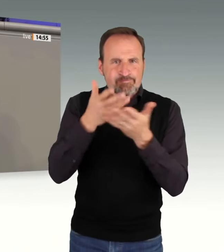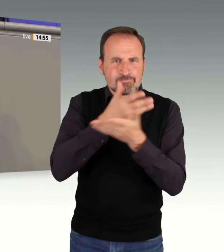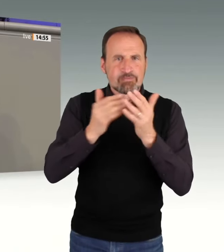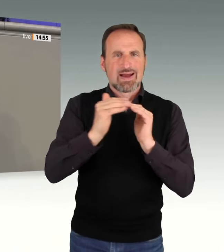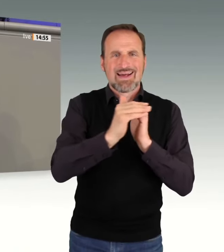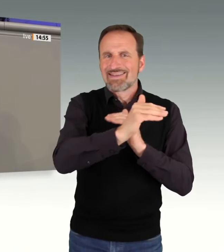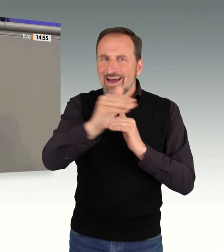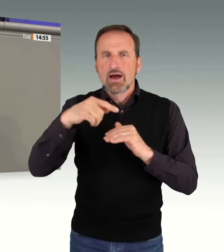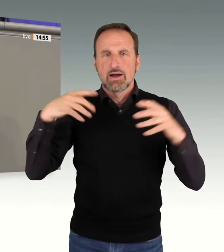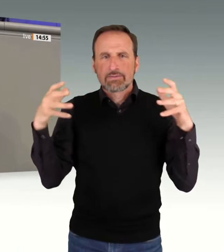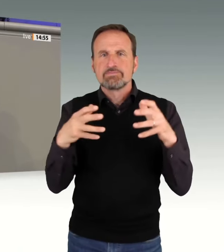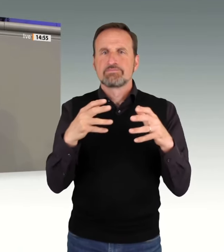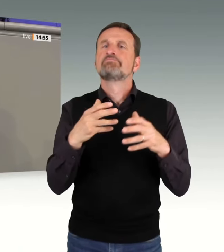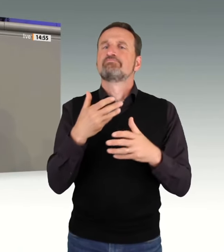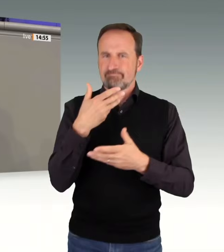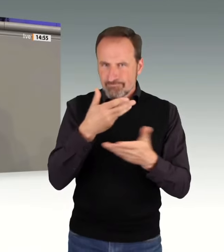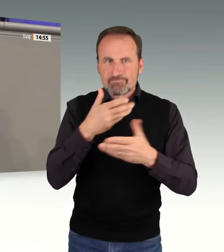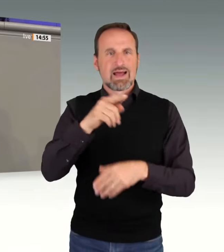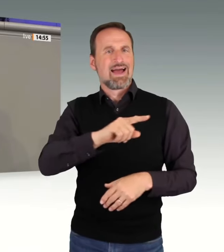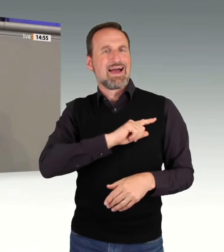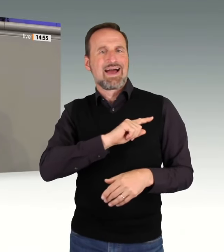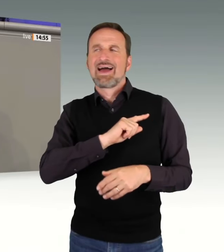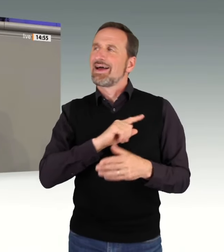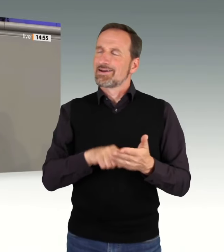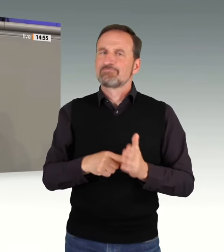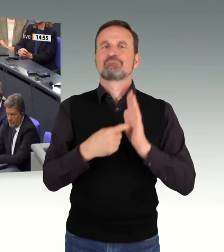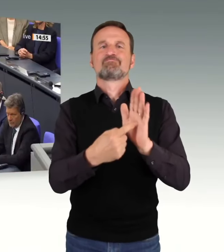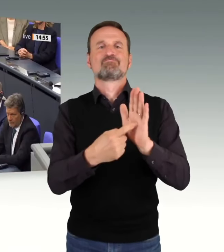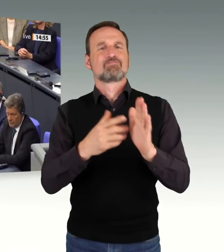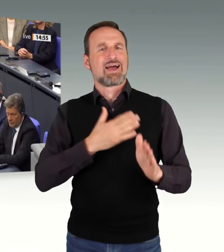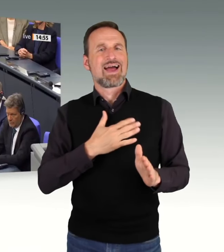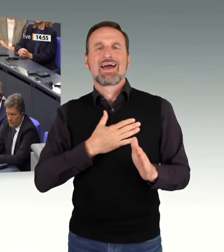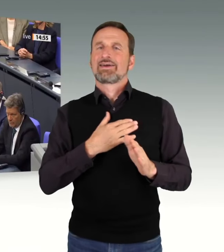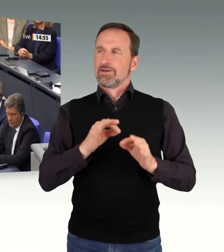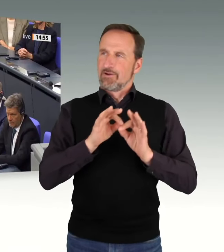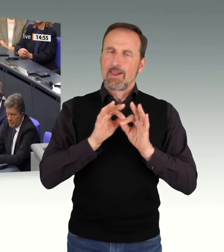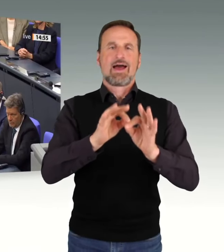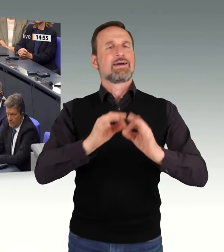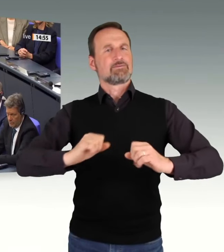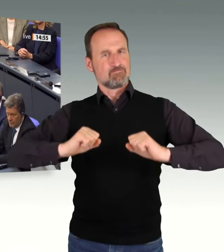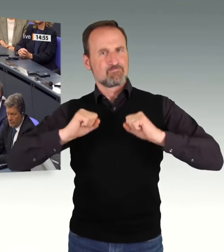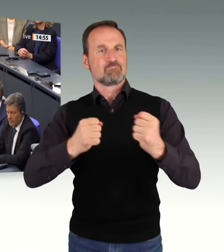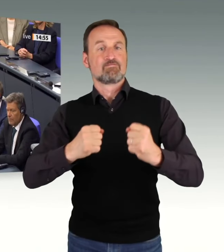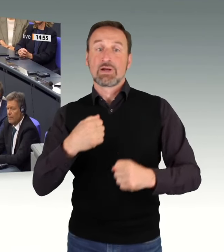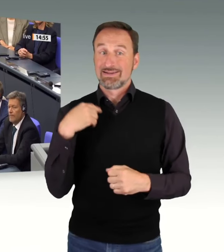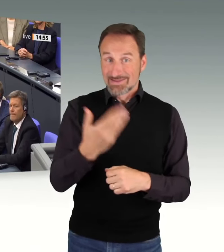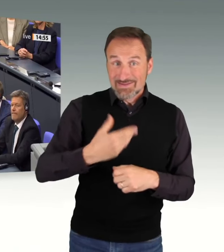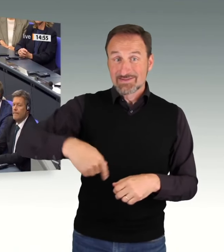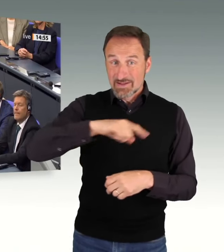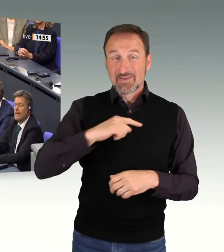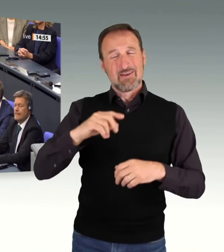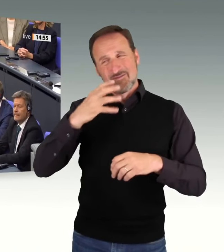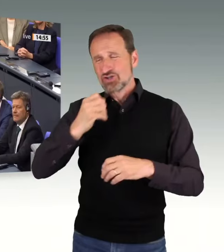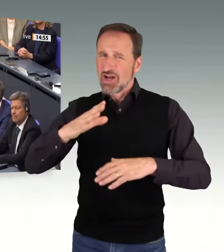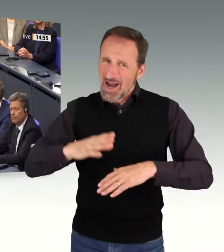wir verstehen, gegen welchen Feind wir kämpfen müssen. Und wir verstehen, dass alleine die Waffen und die